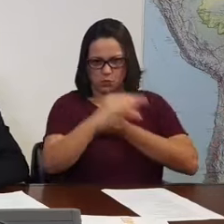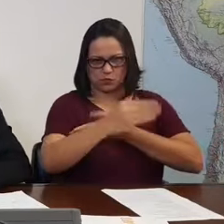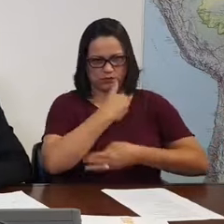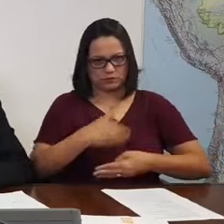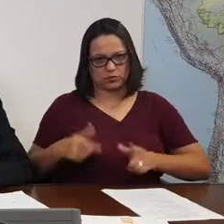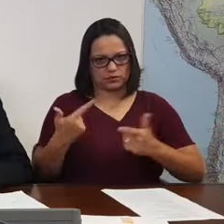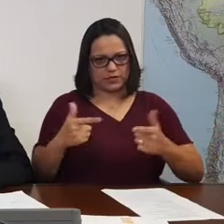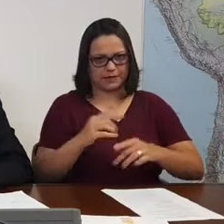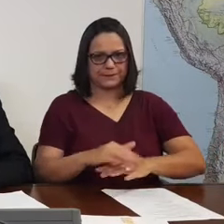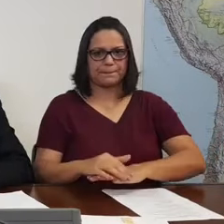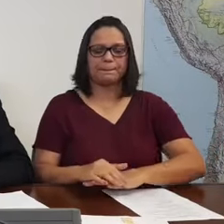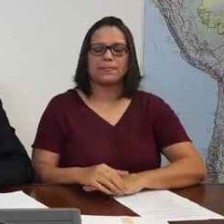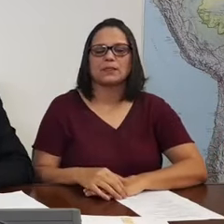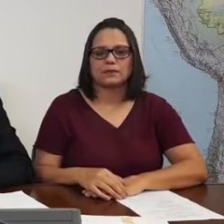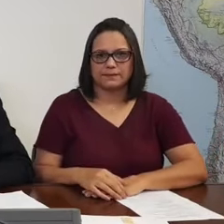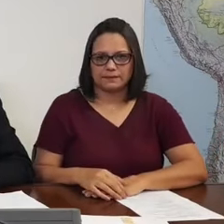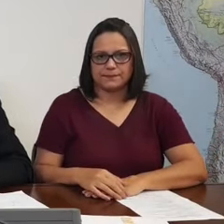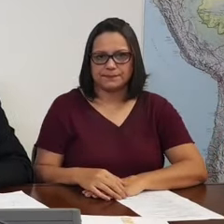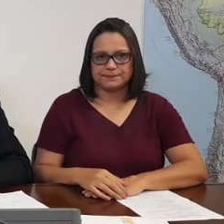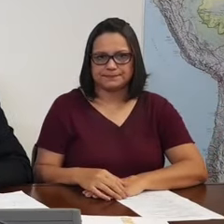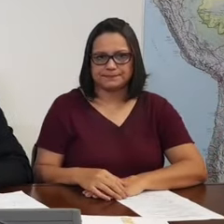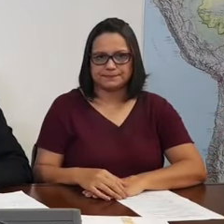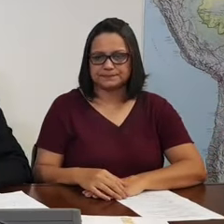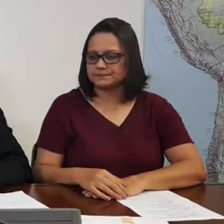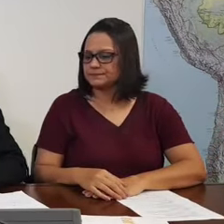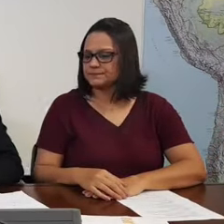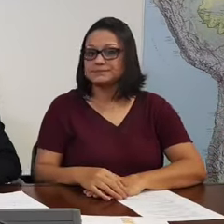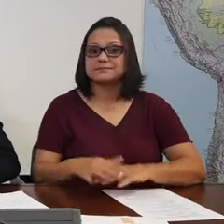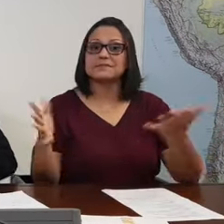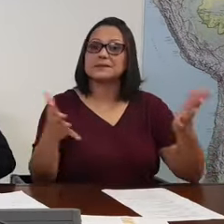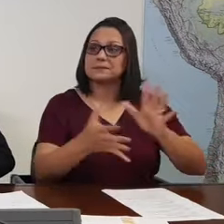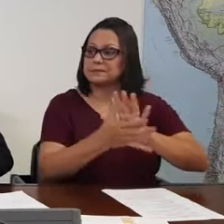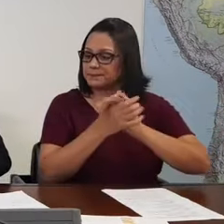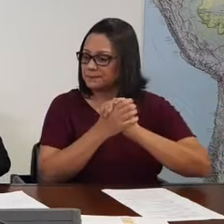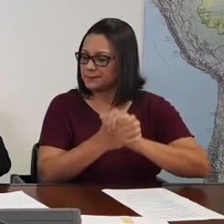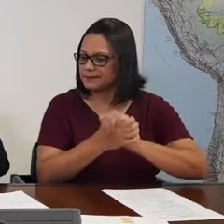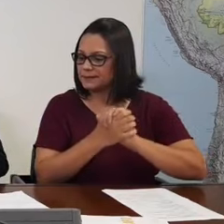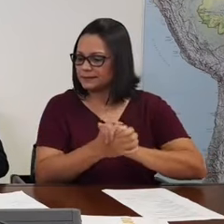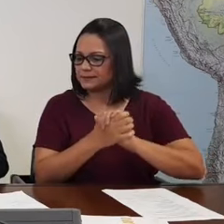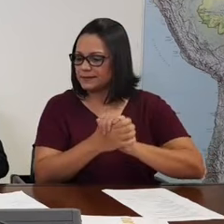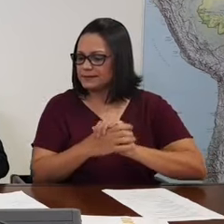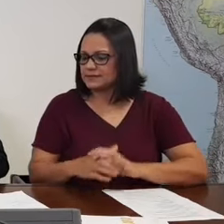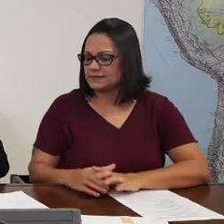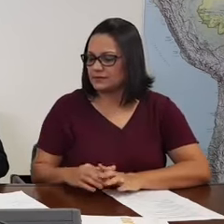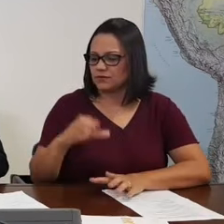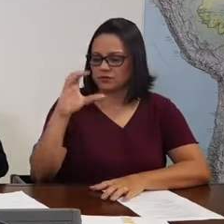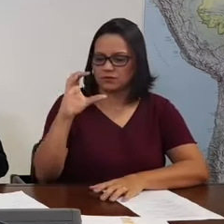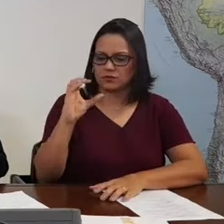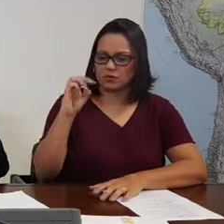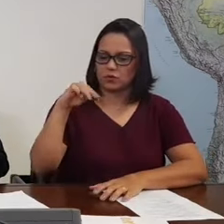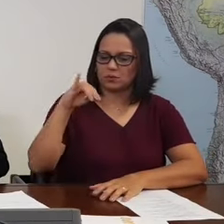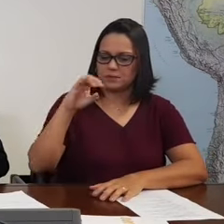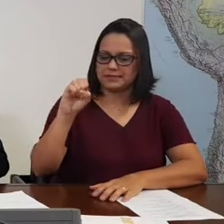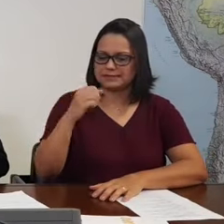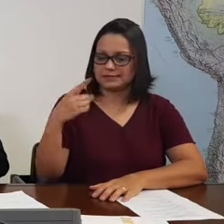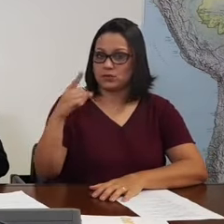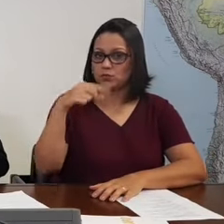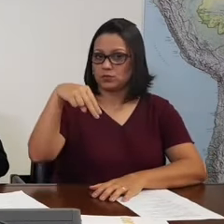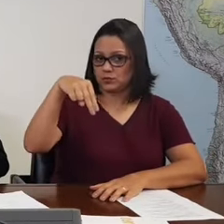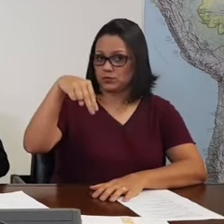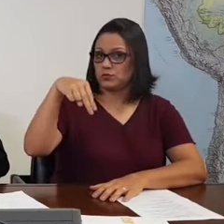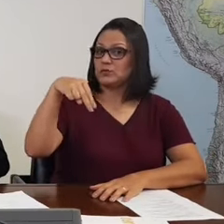gás. Essa semana, parabenizar aqui a CONARE, Comissão Nacional de Refugiados. É